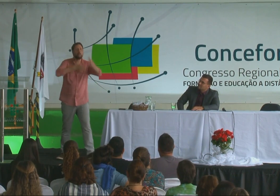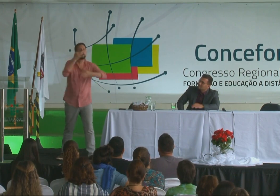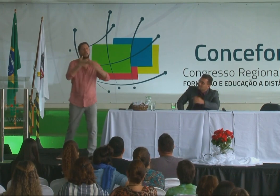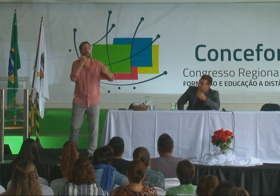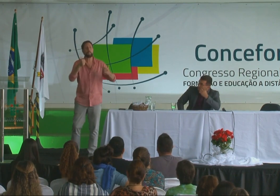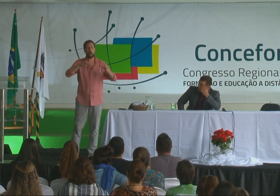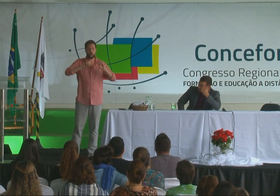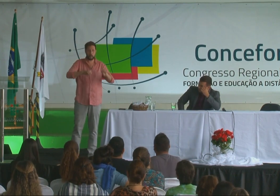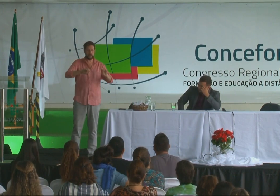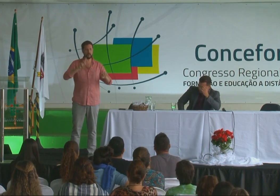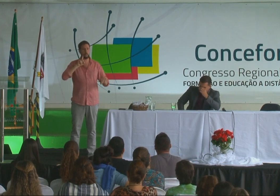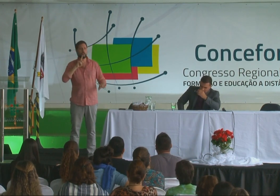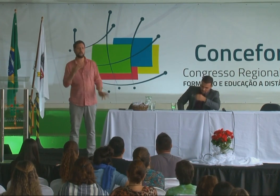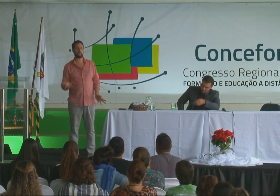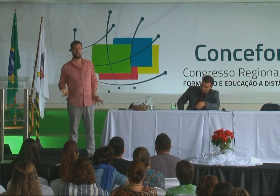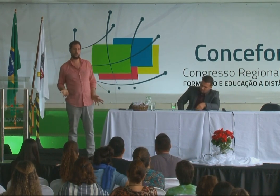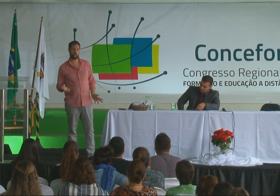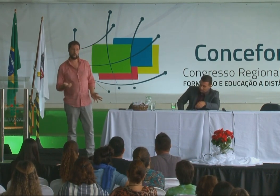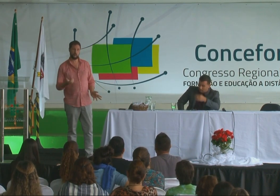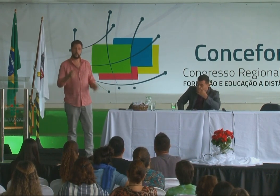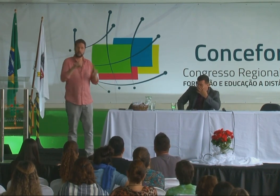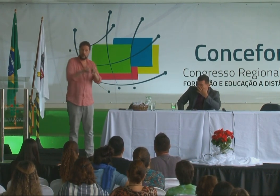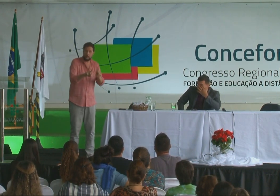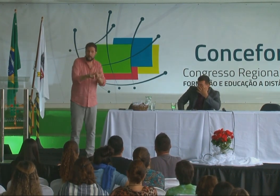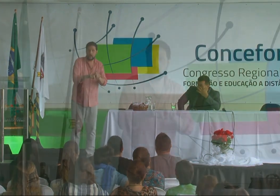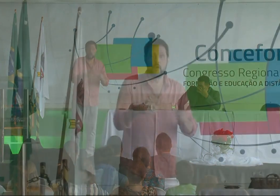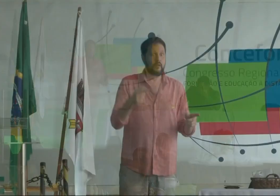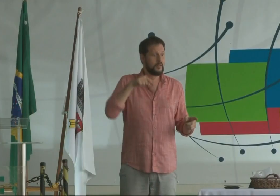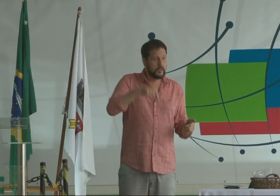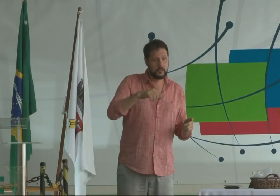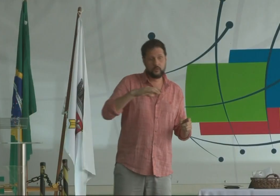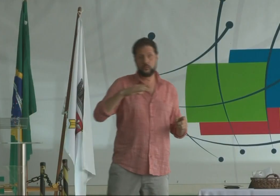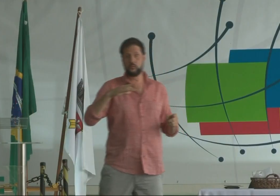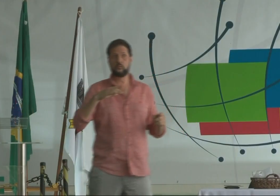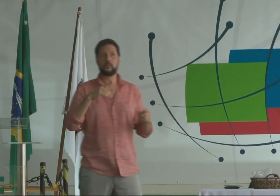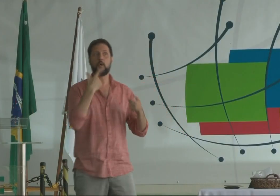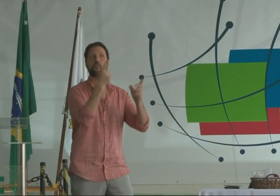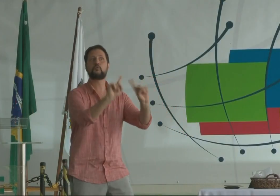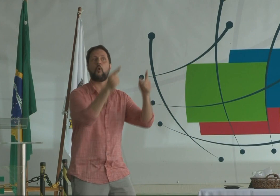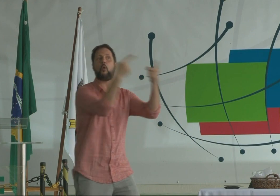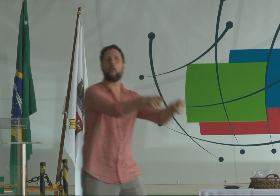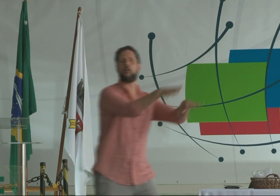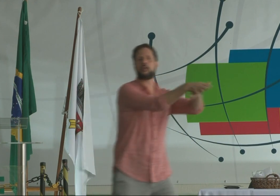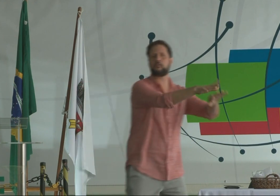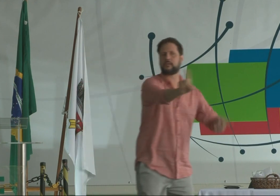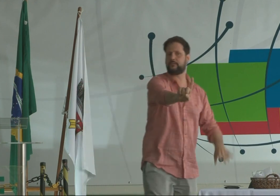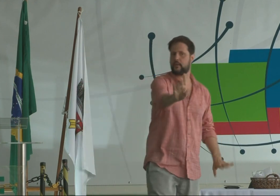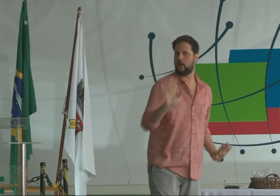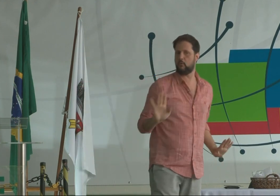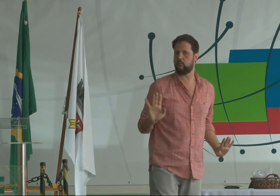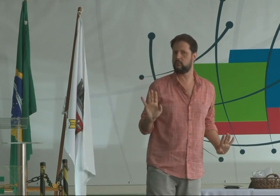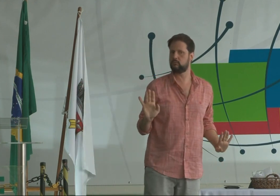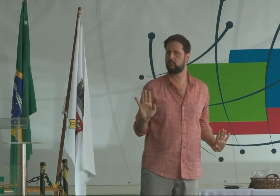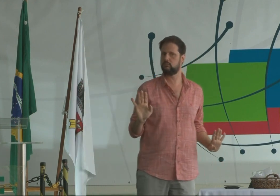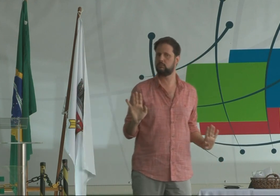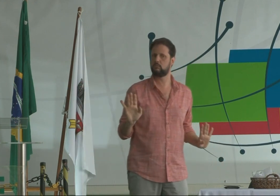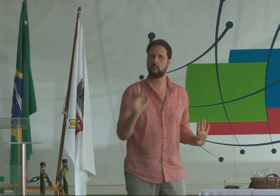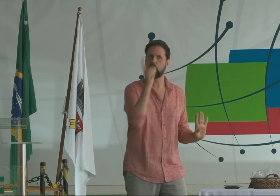Eu opino. O que é melhor para a apresentação do estudo? A gente discute. Eu tenho a formação. Não é contra a inclusão, gente. Por favor.